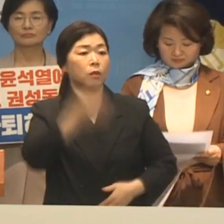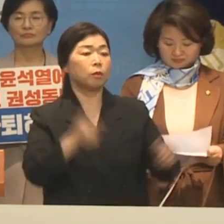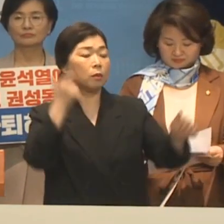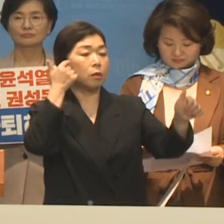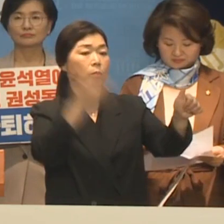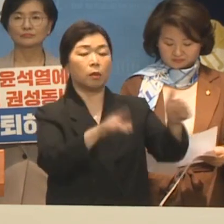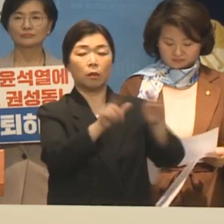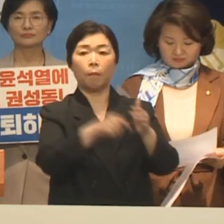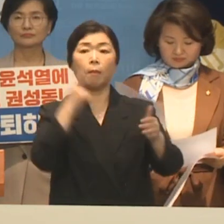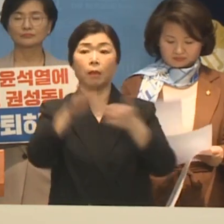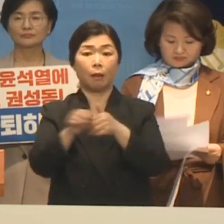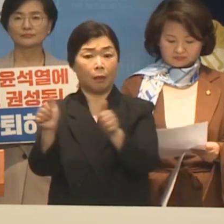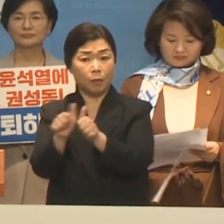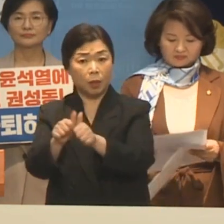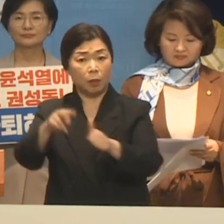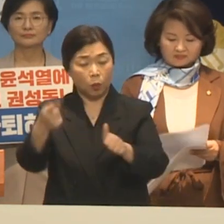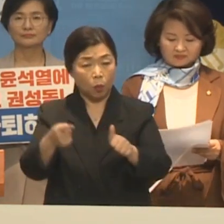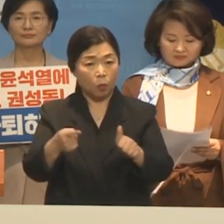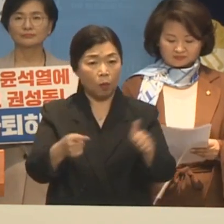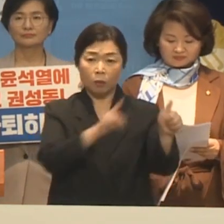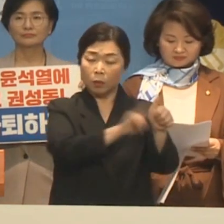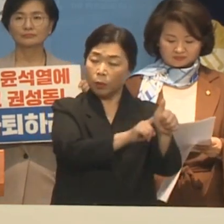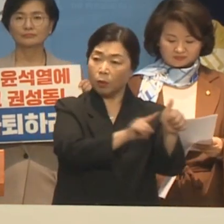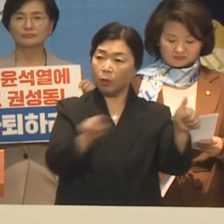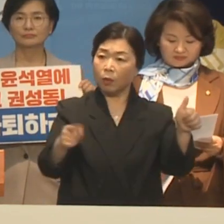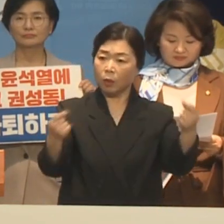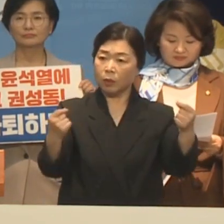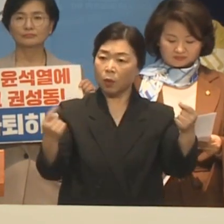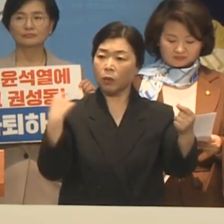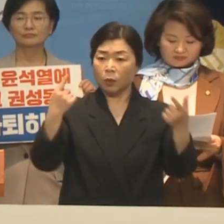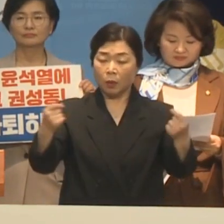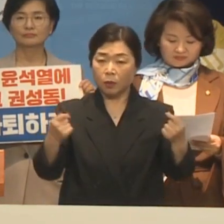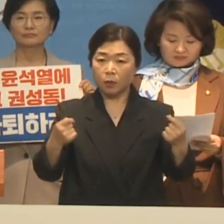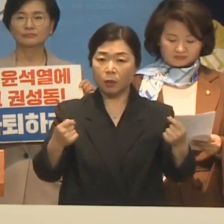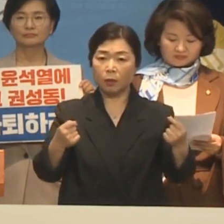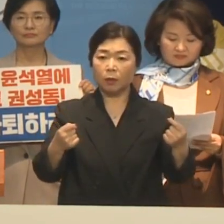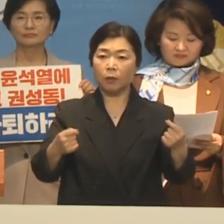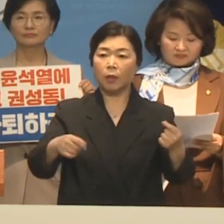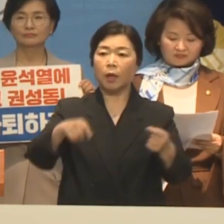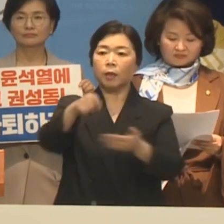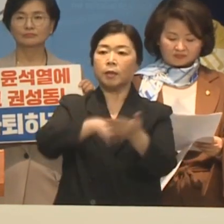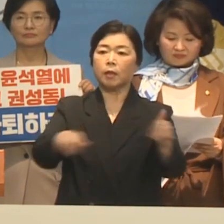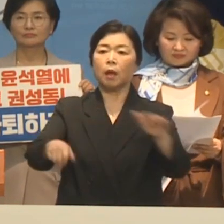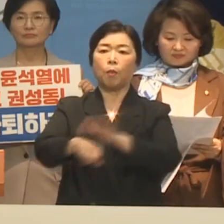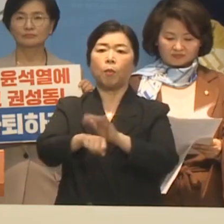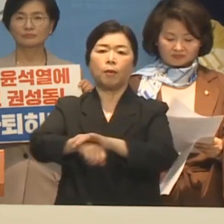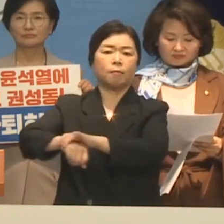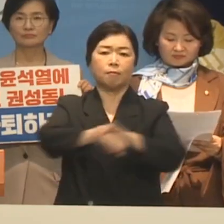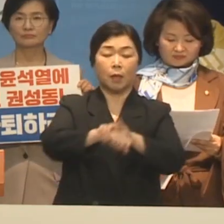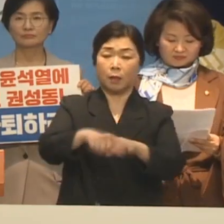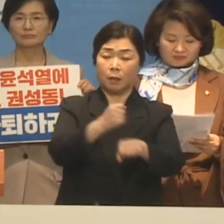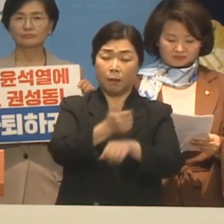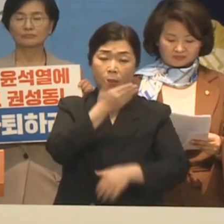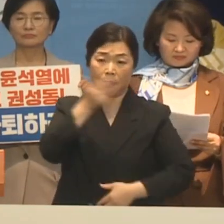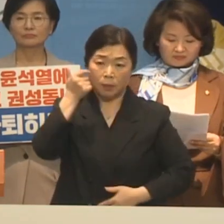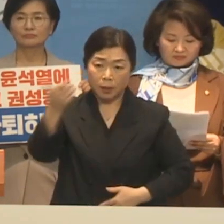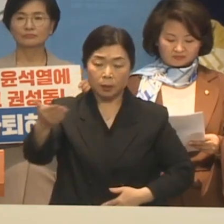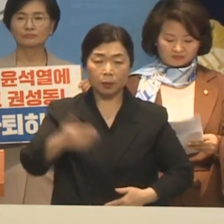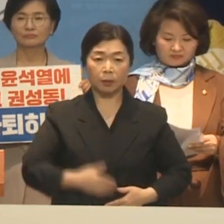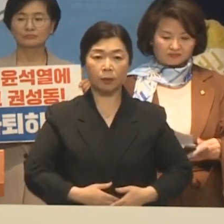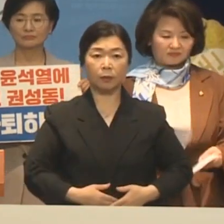기자가 남성이었어도 권 원내대표는 어제와 같이 쉽게 기자의 신체에 폭력을 가했겠습니까?